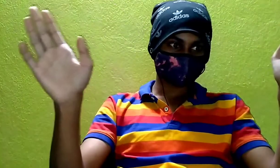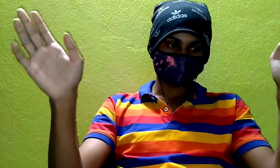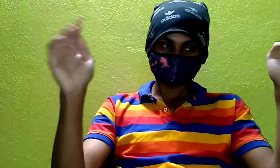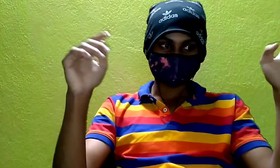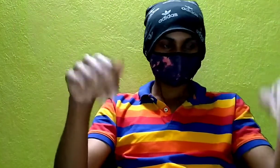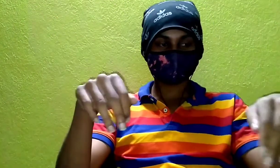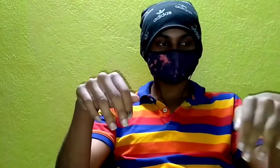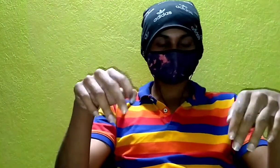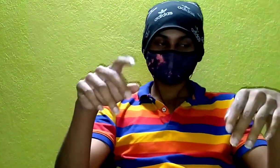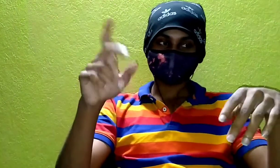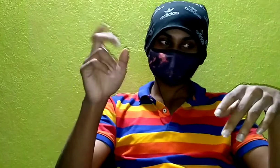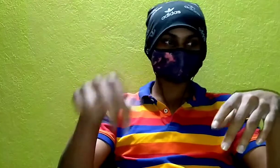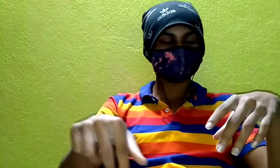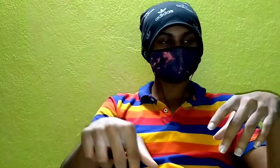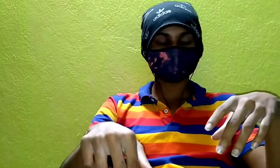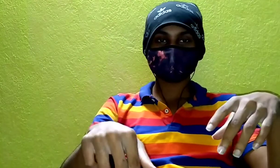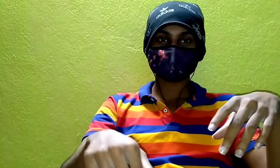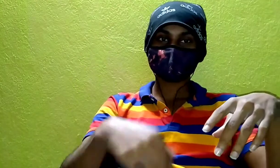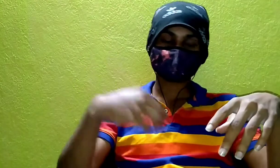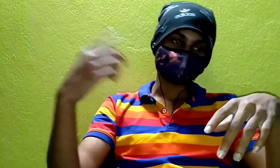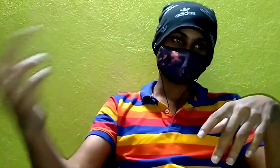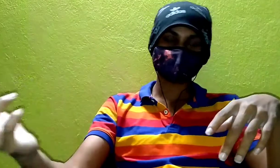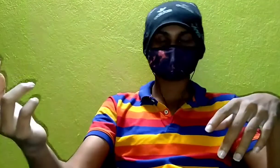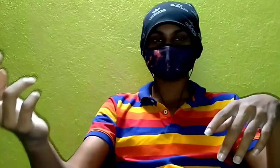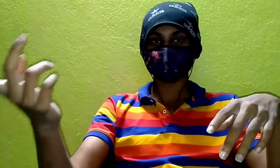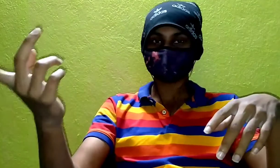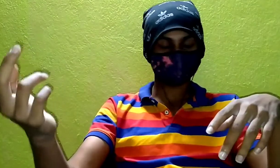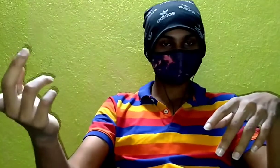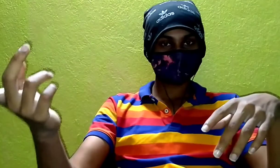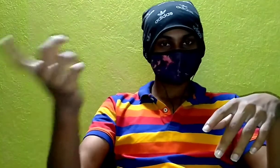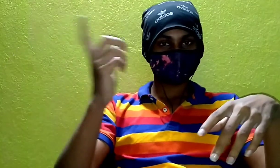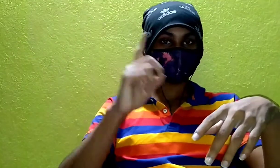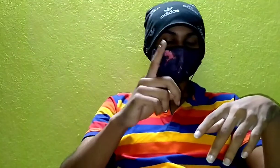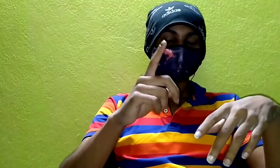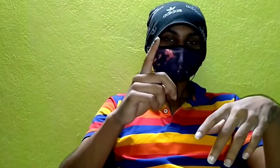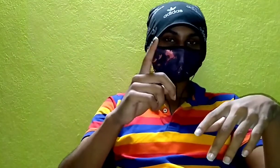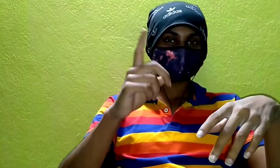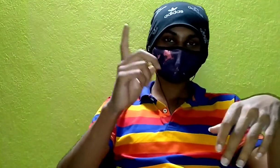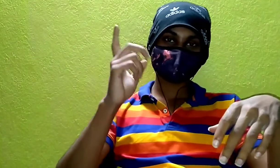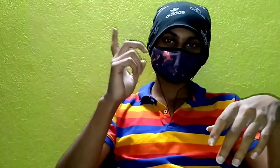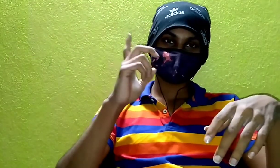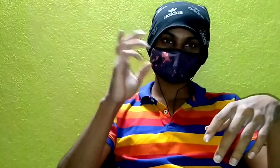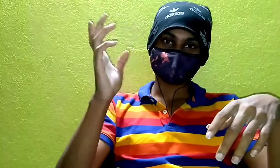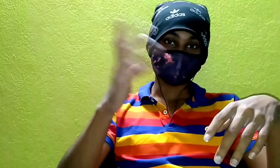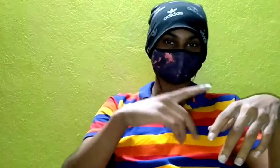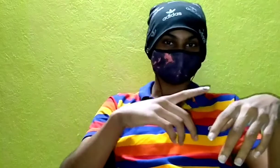तो इस साल निकल जाओगे इस साल निकलने बाद जो अगले साल रोग जजमेंट है जमशेदपुर